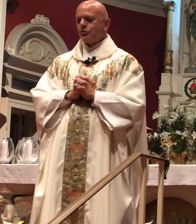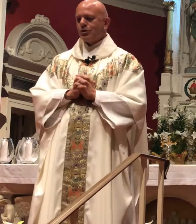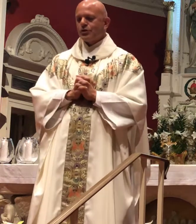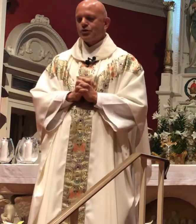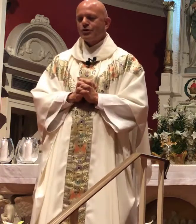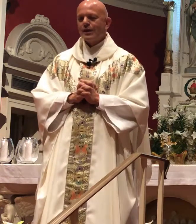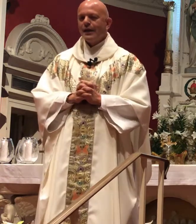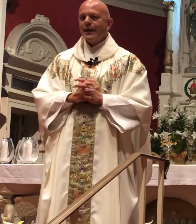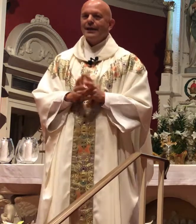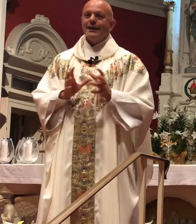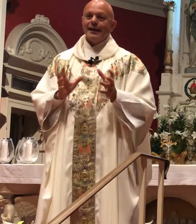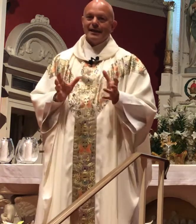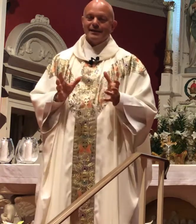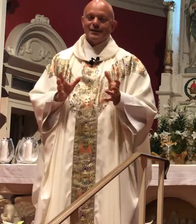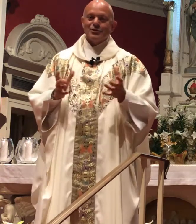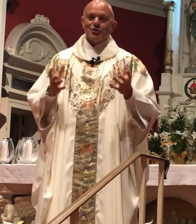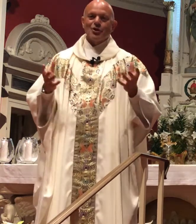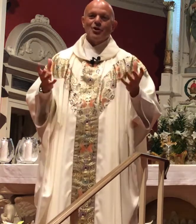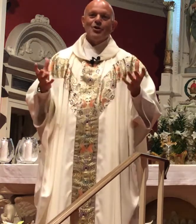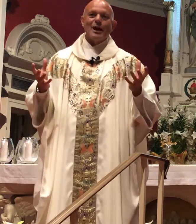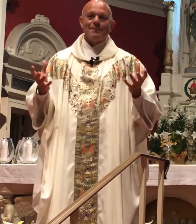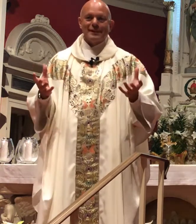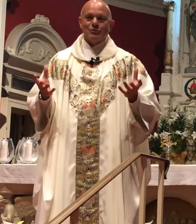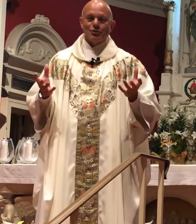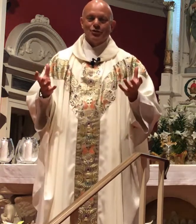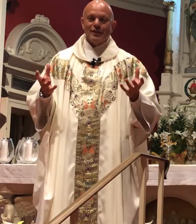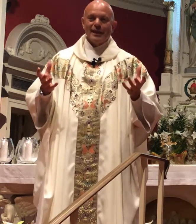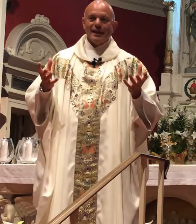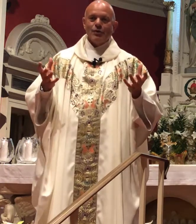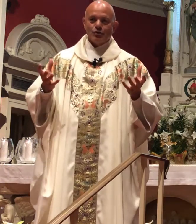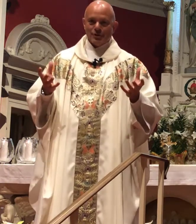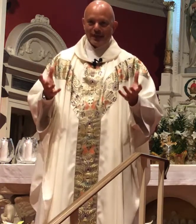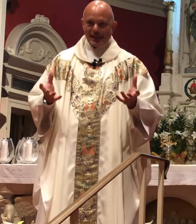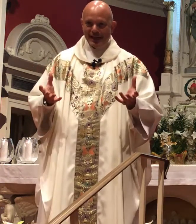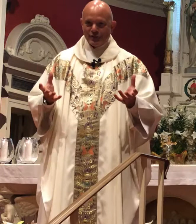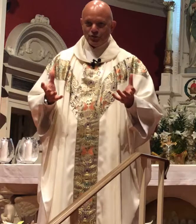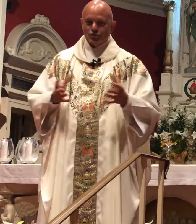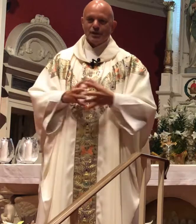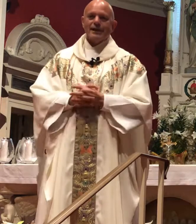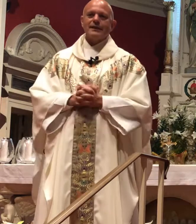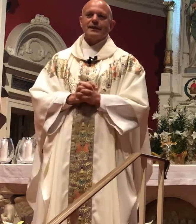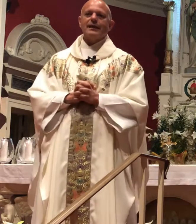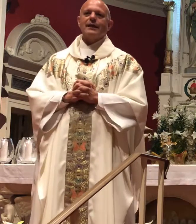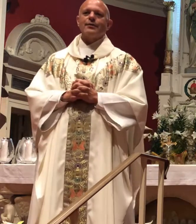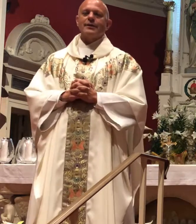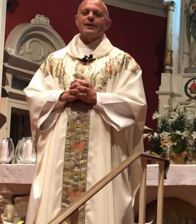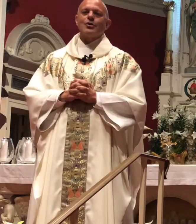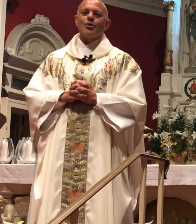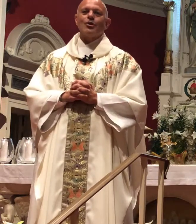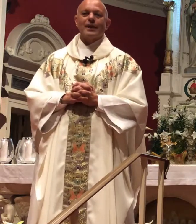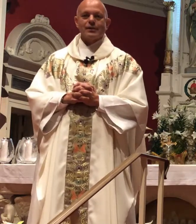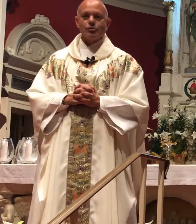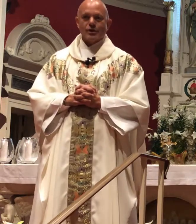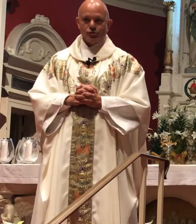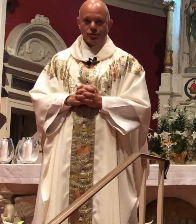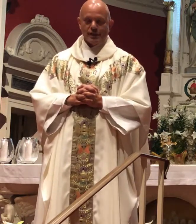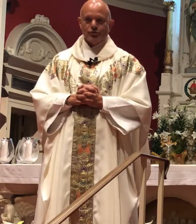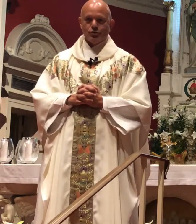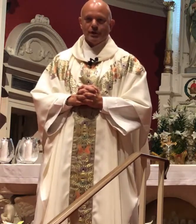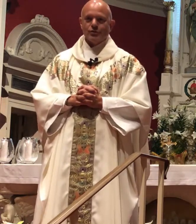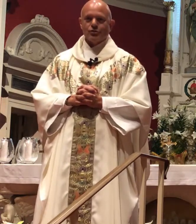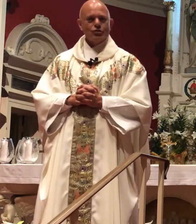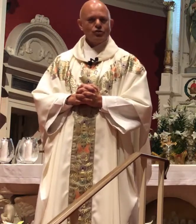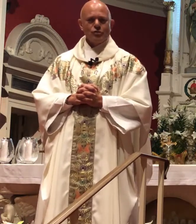la resurrección es leer todos los capítulos de los evangelios que tienen que ver con la resurrección